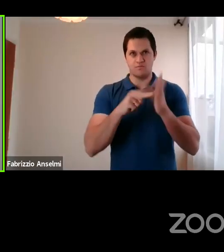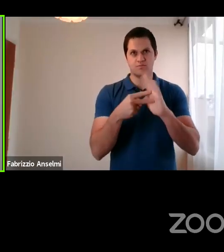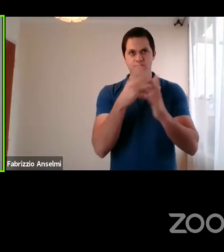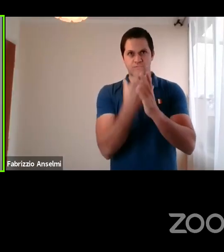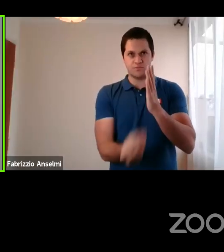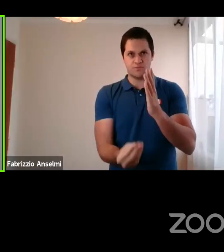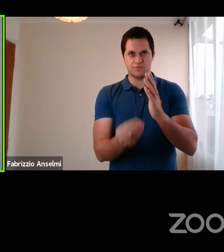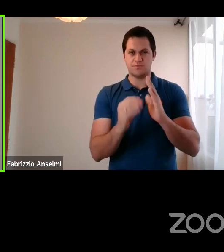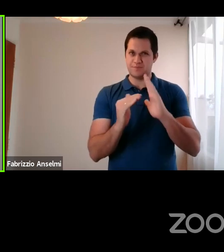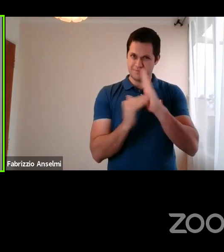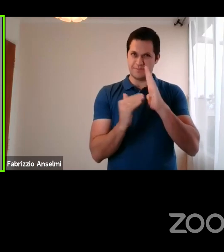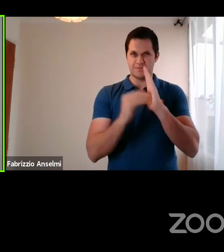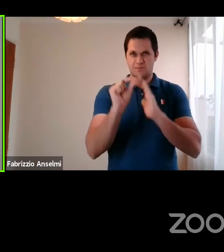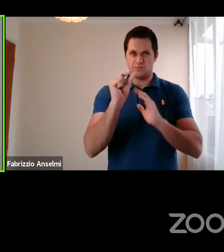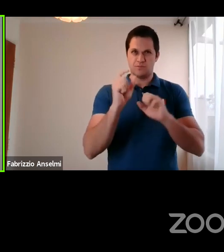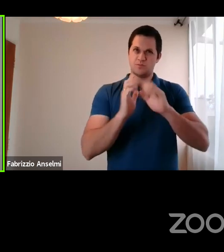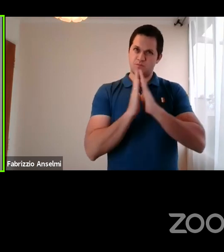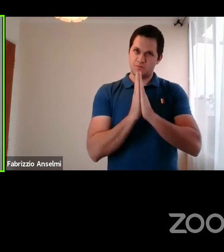Ya, a ver.